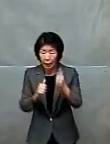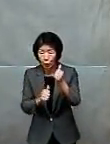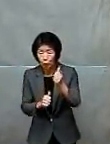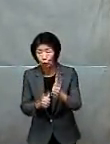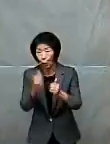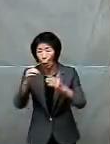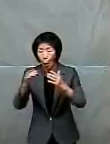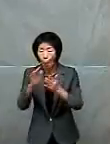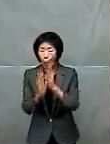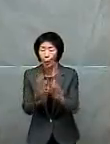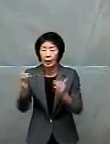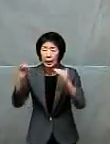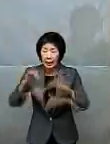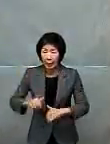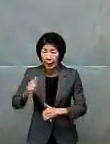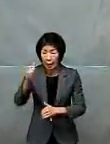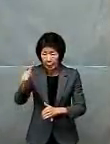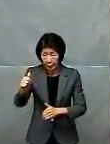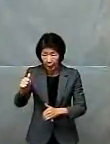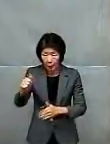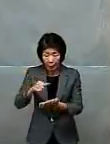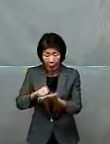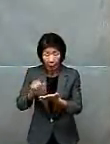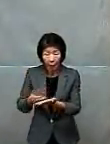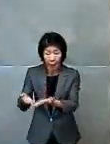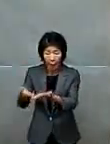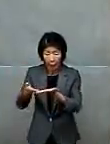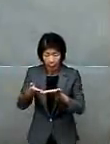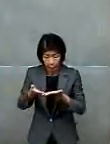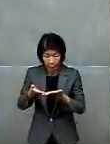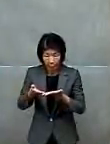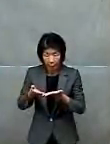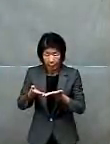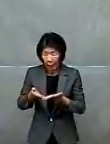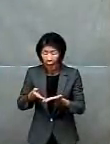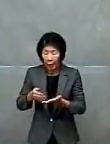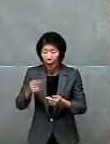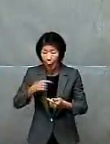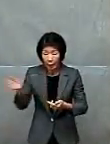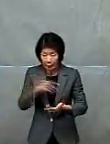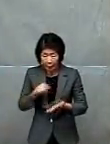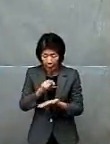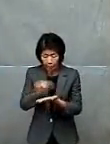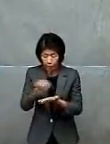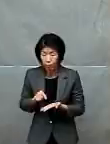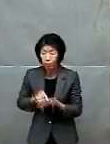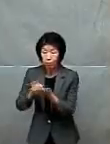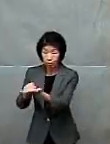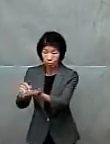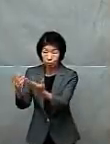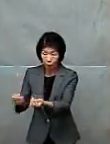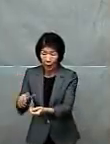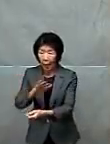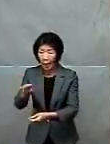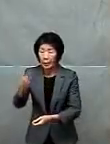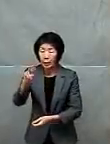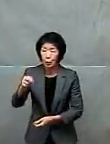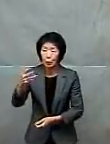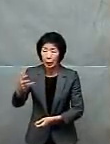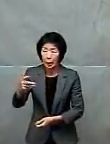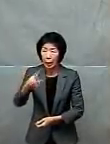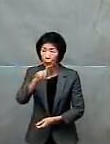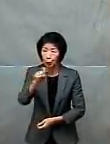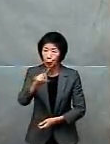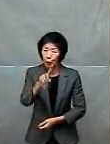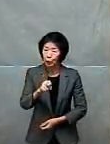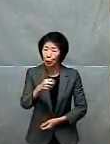谷仙一郎様という宛名でお出しいたしました。平成28年10月14